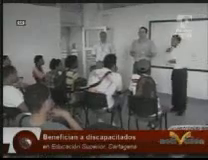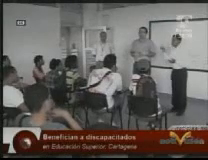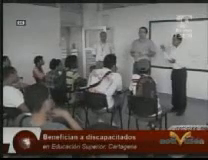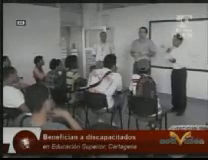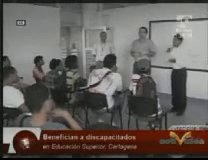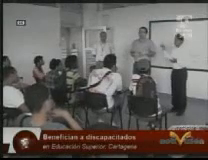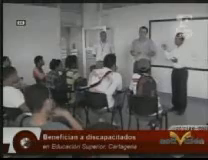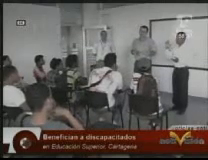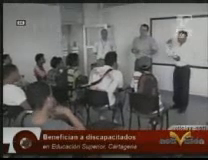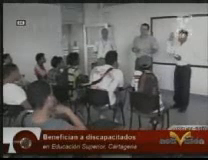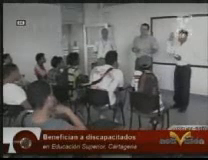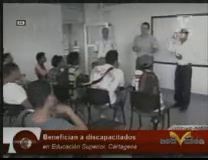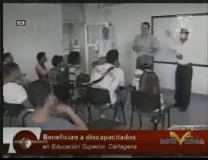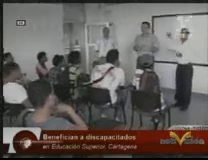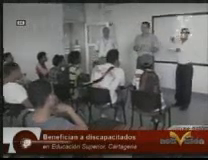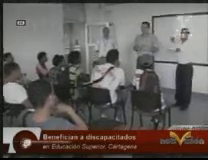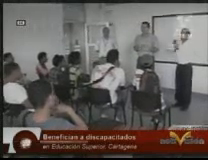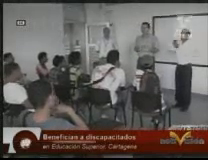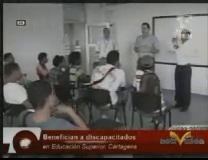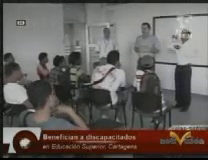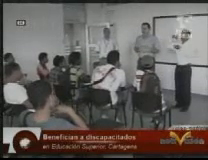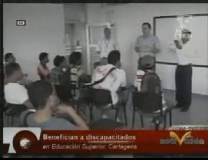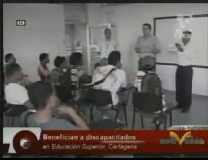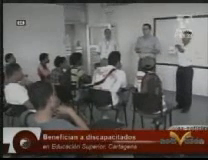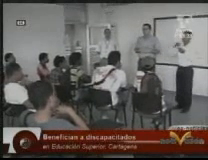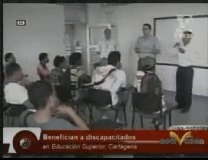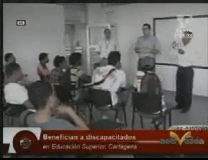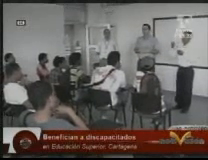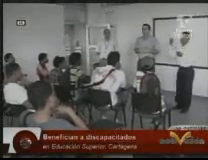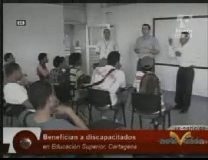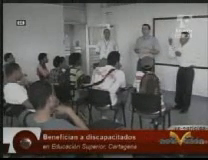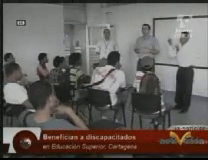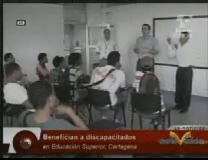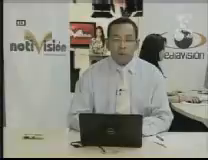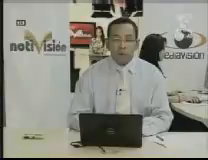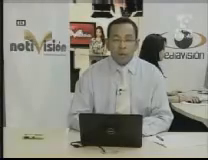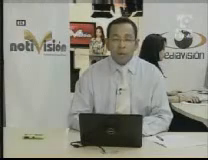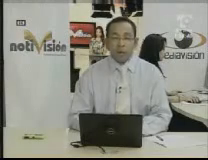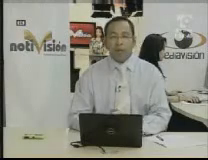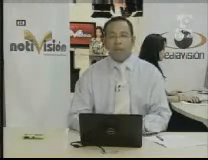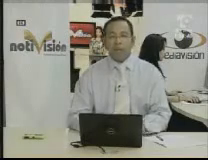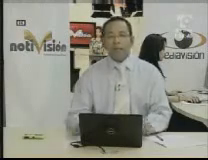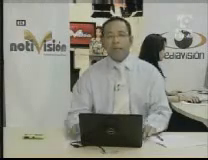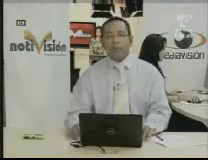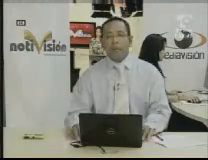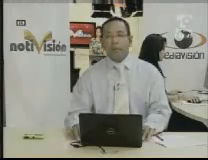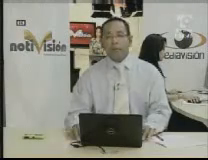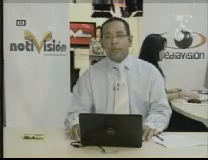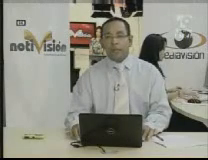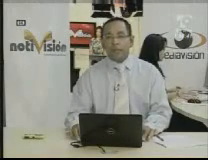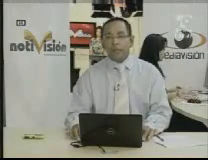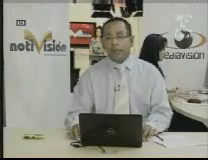Joana Corrales, Notivisión, información que sirve. Muchas gracias, Joana. Nuestra